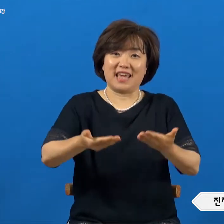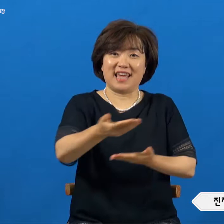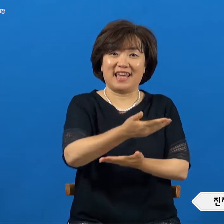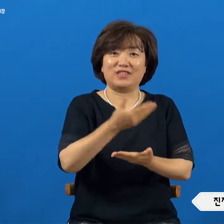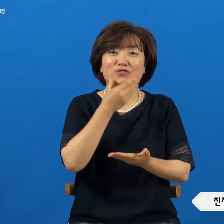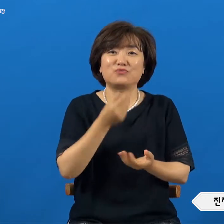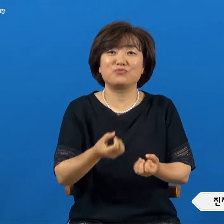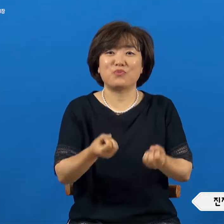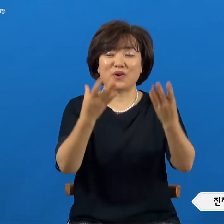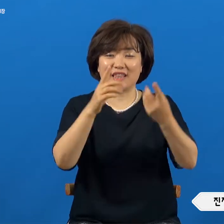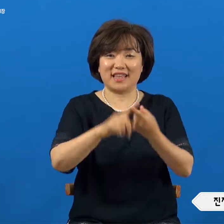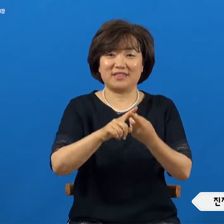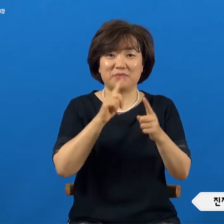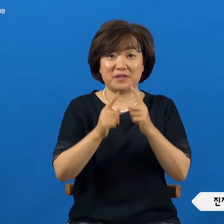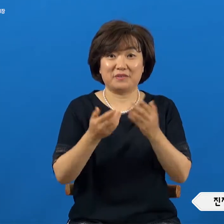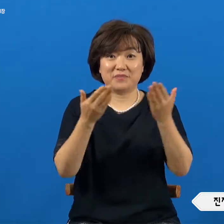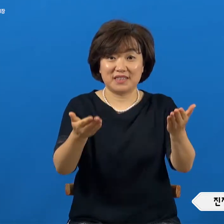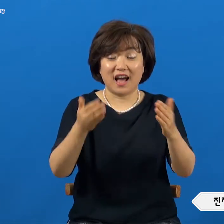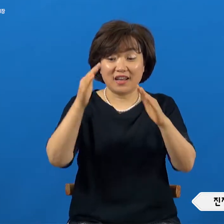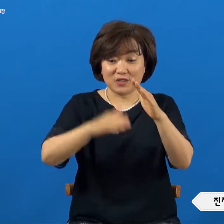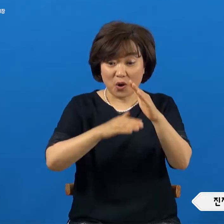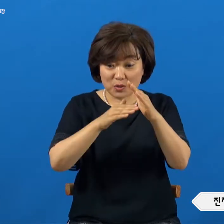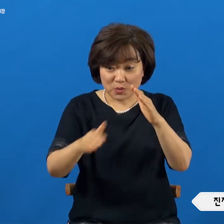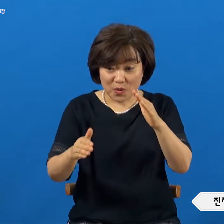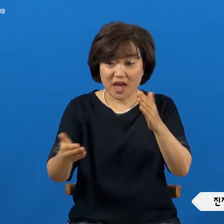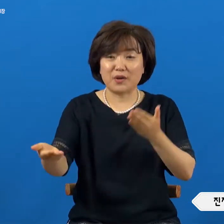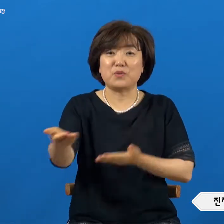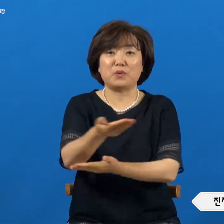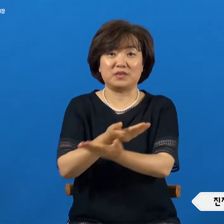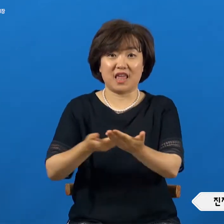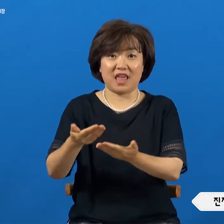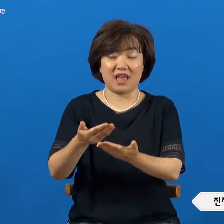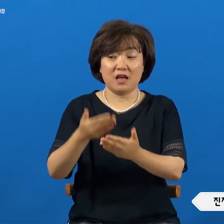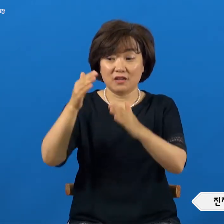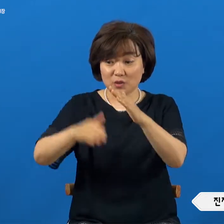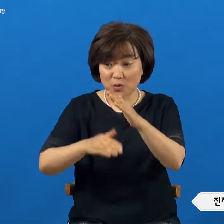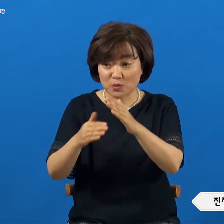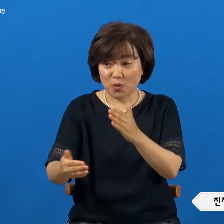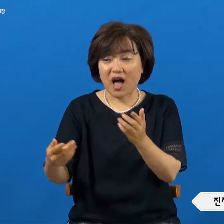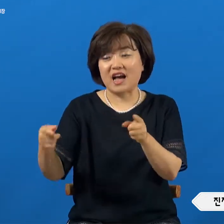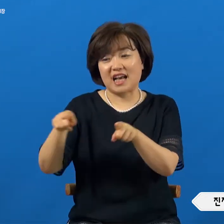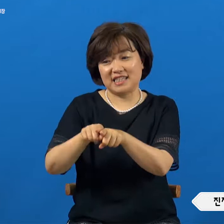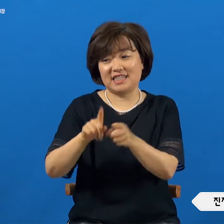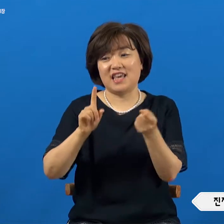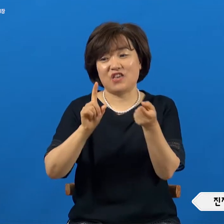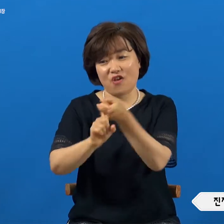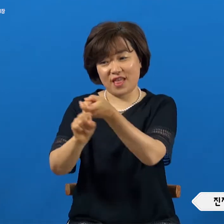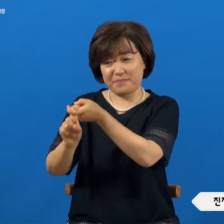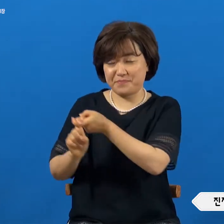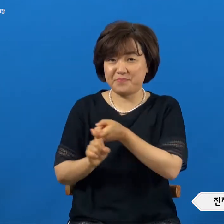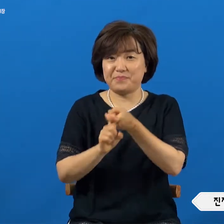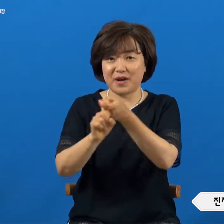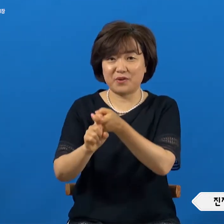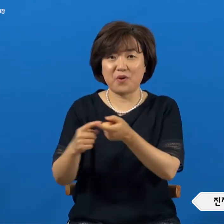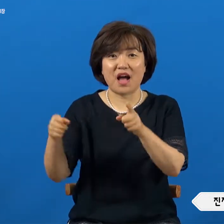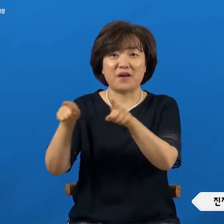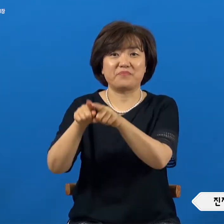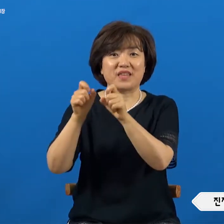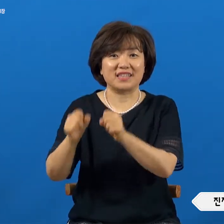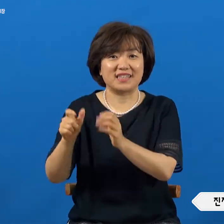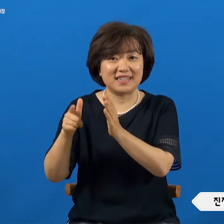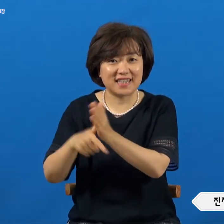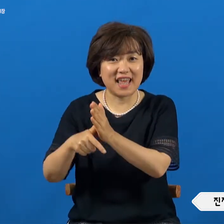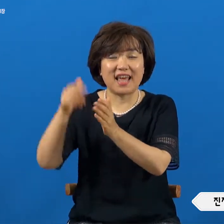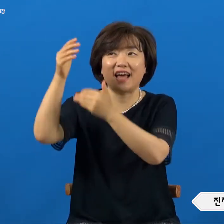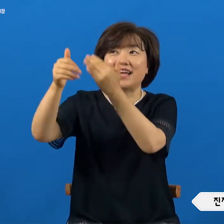말씀하고 있습니다. 성도의 교제, 성도가 연합하고 함께 할 때에 하나님이 주시는 놀라운